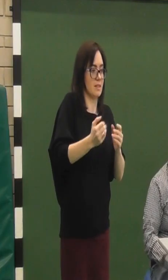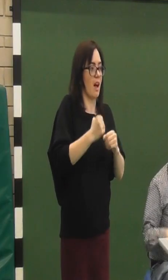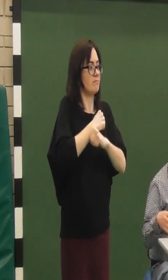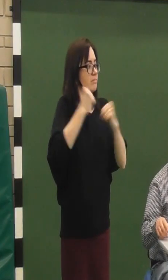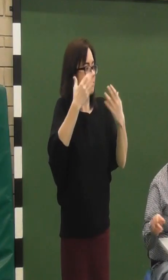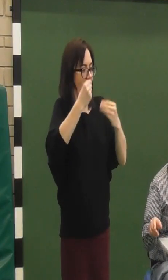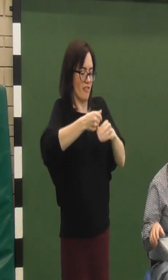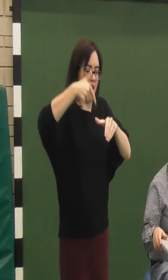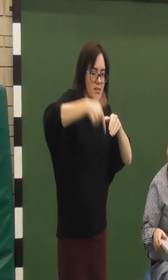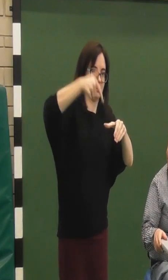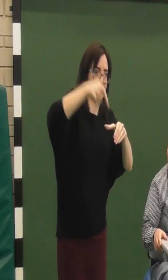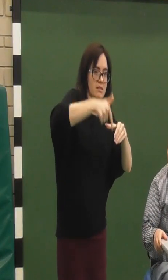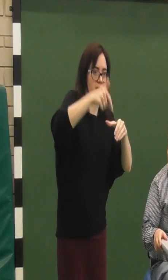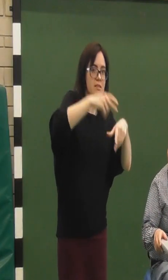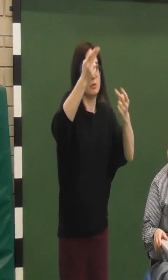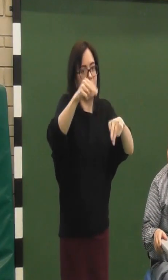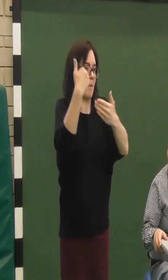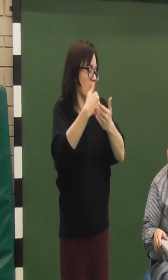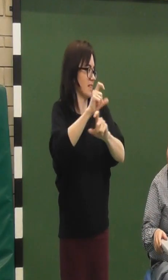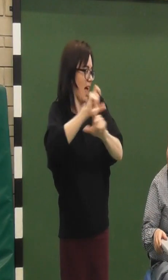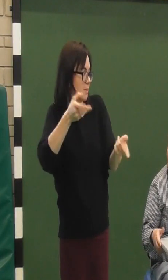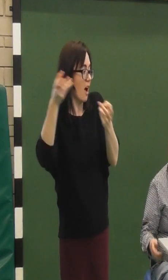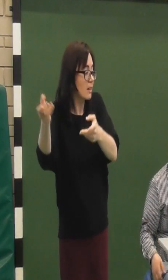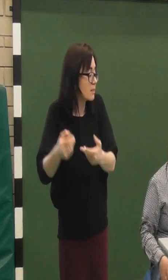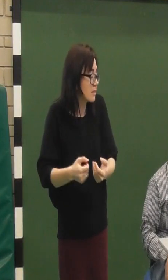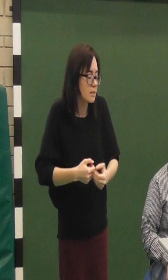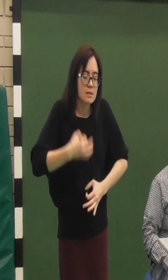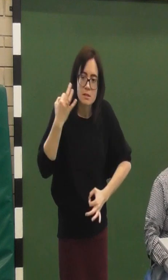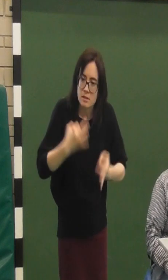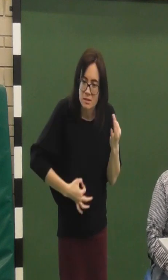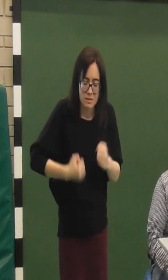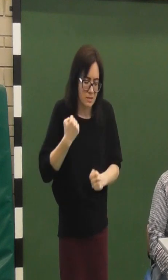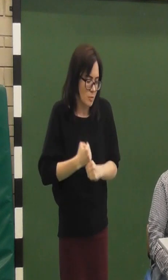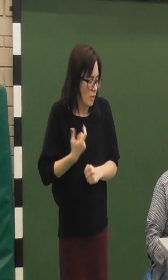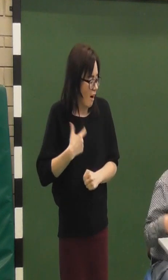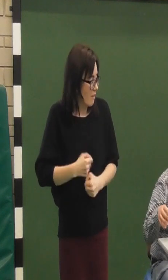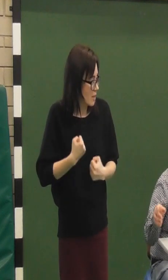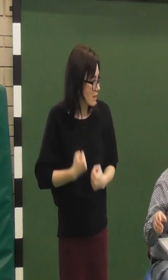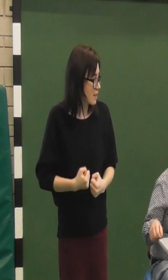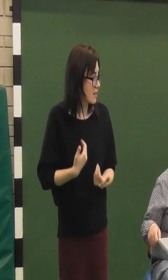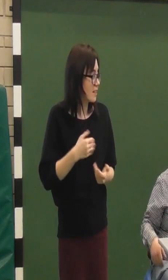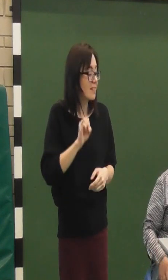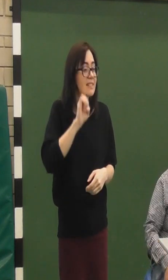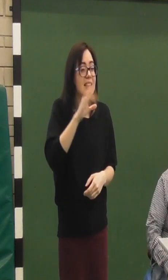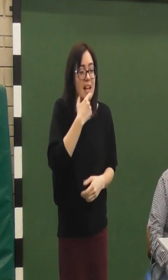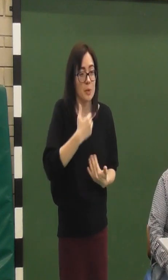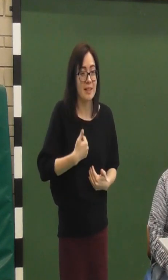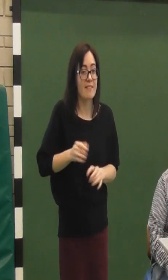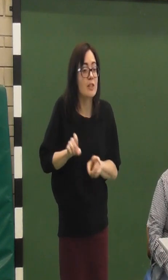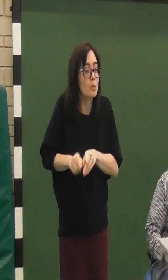anyagokat. Nagyon nehéz munka volt, különösen a 15 éves